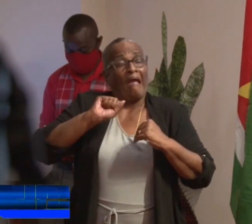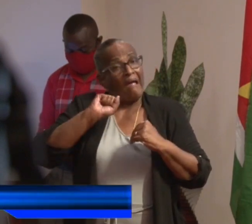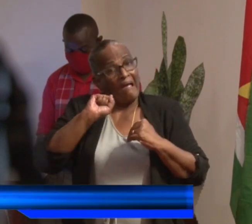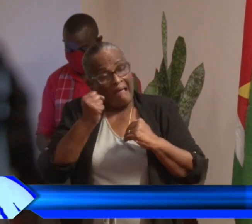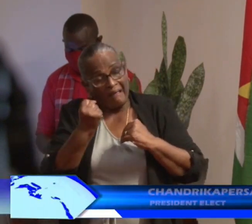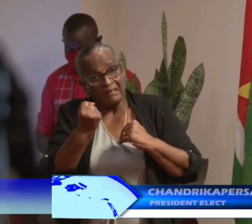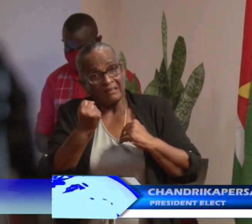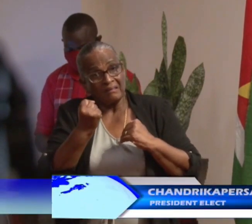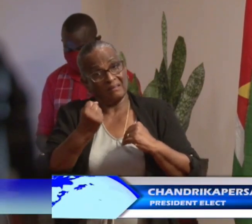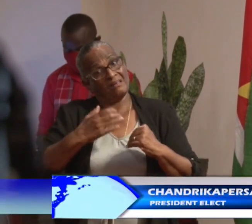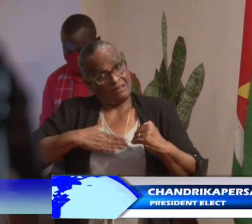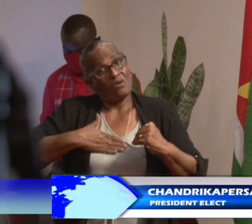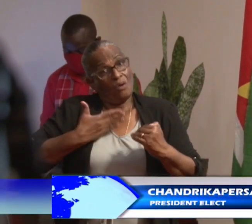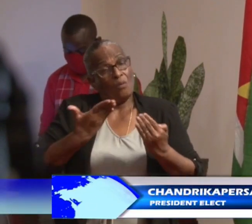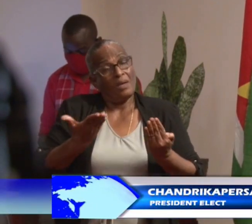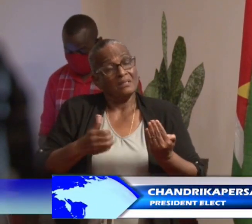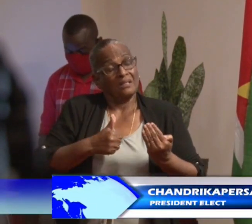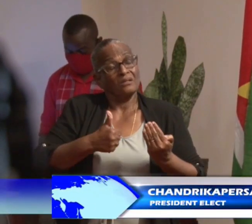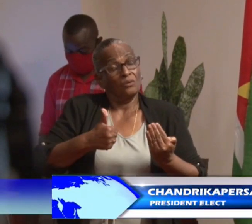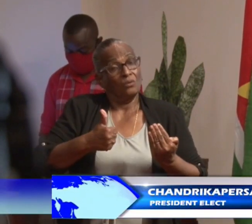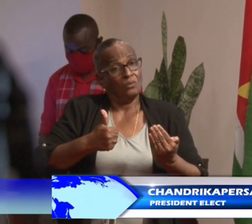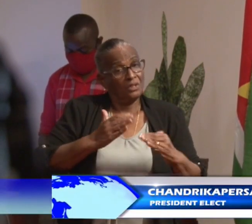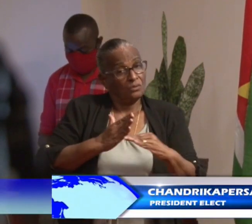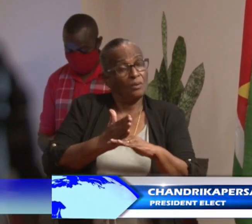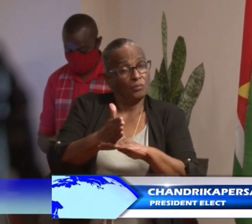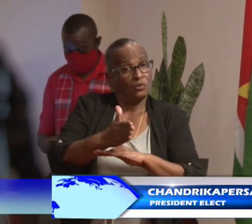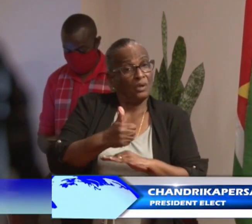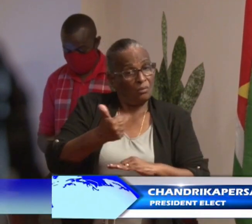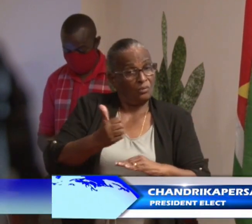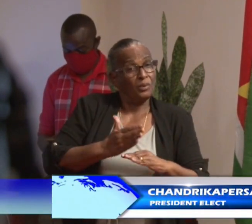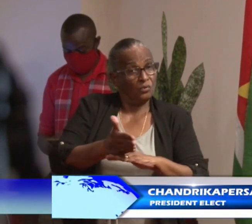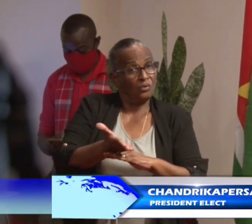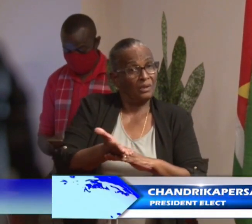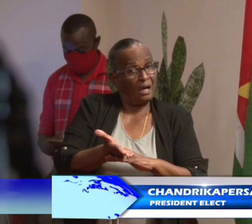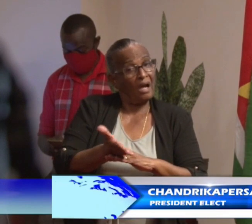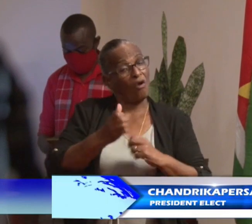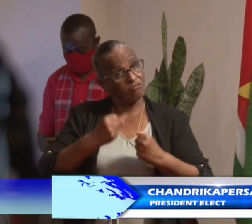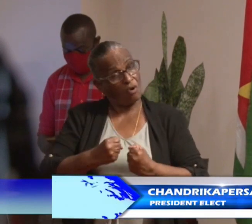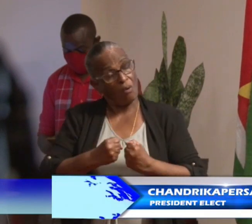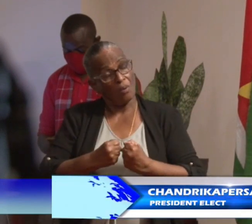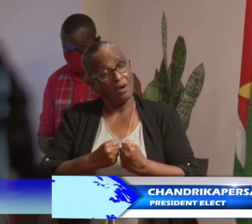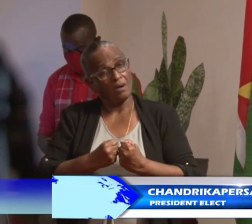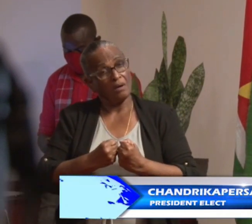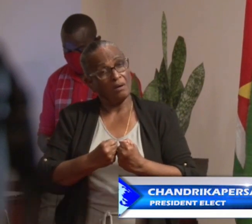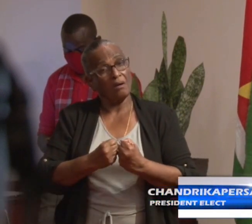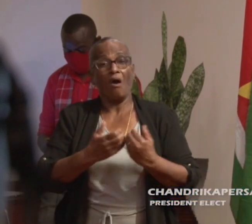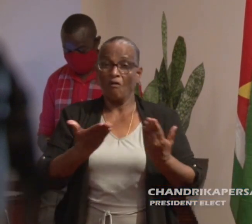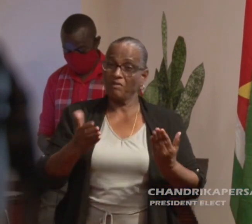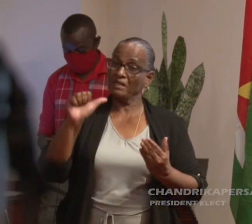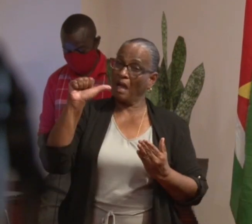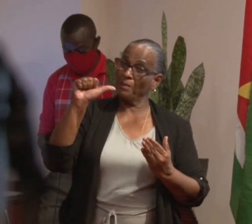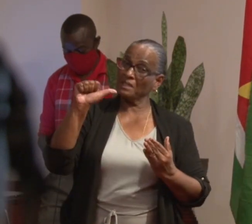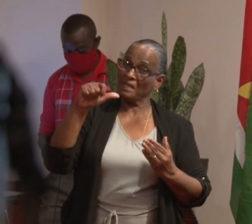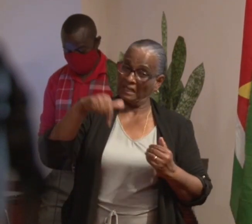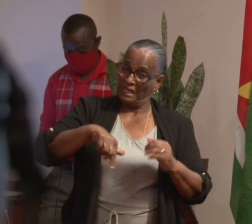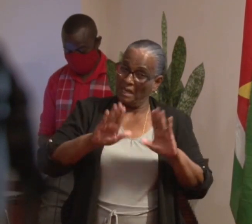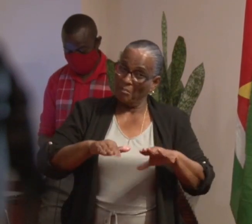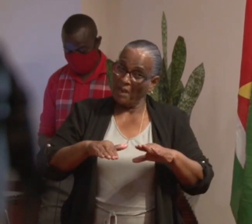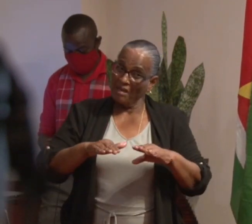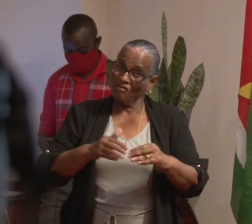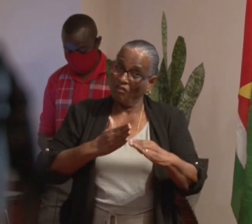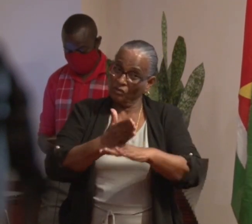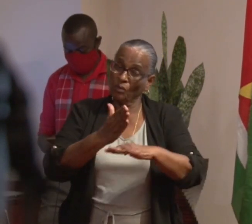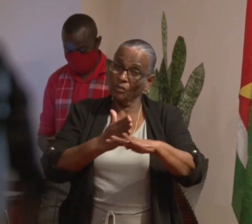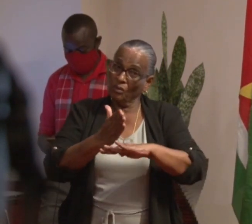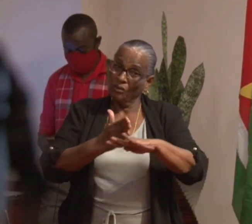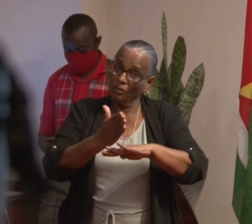ook wenselijk is om door te gaan met behoud van die ambassades, continuïteit van die